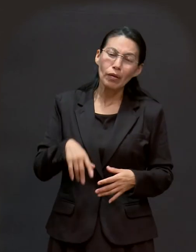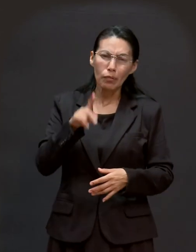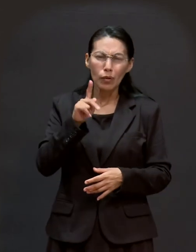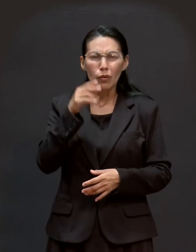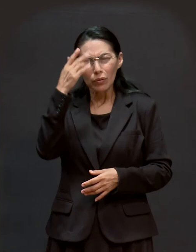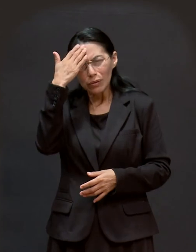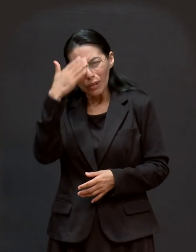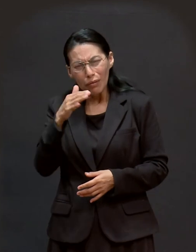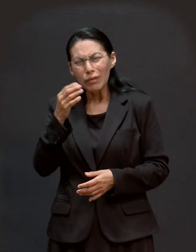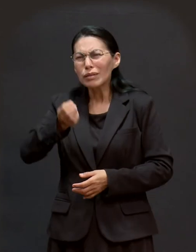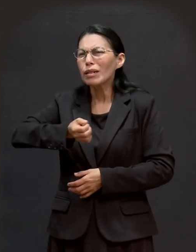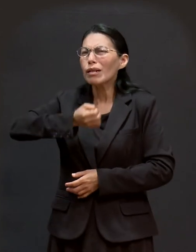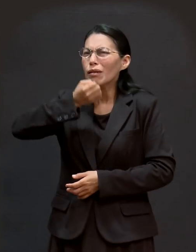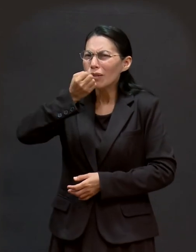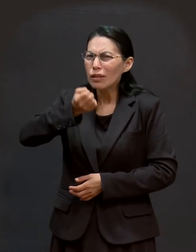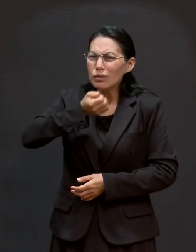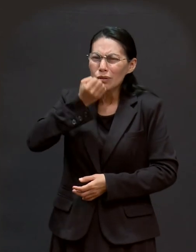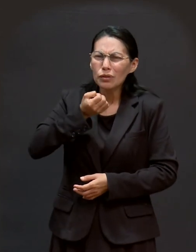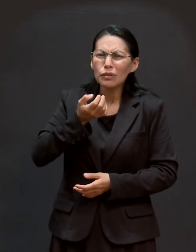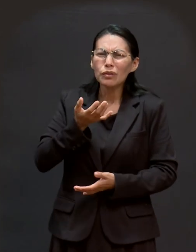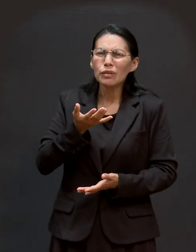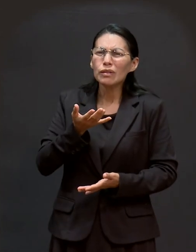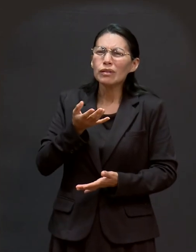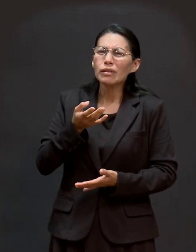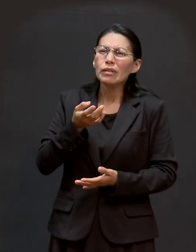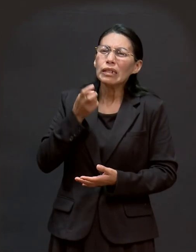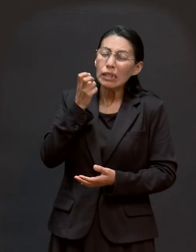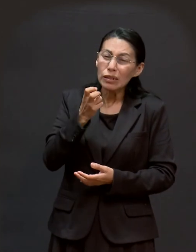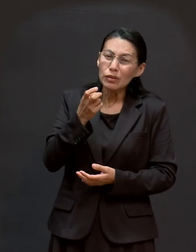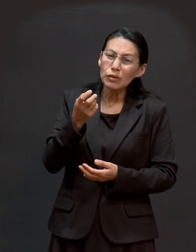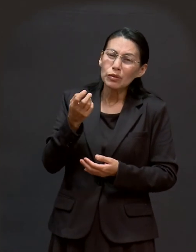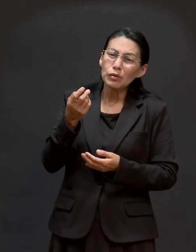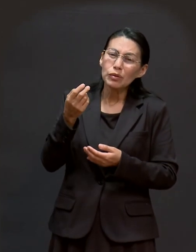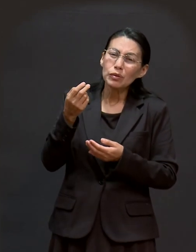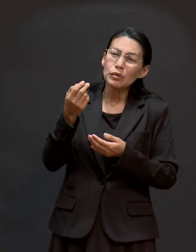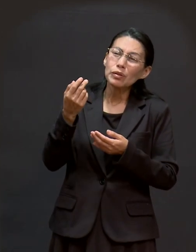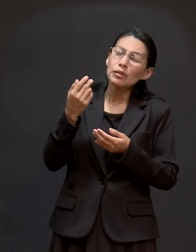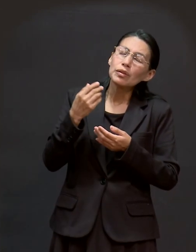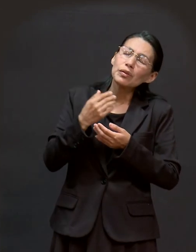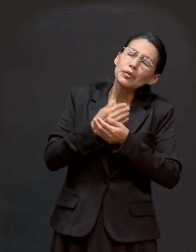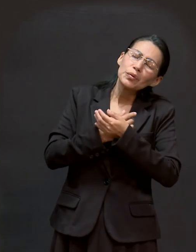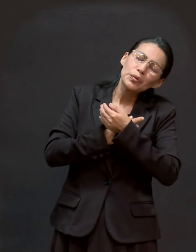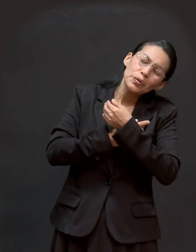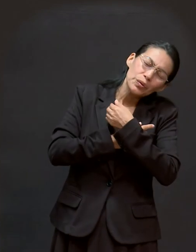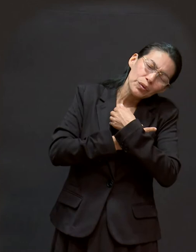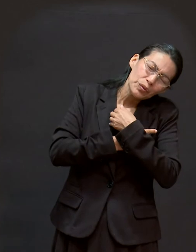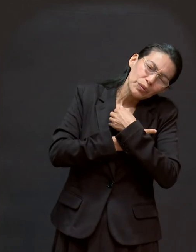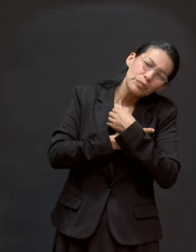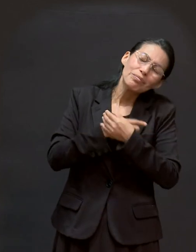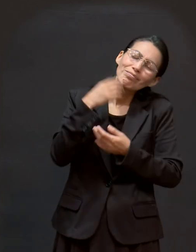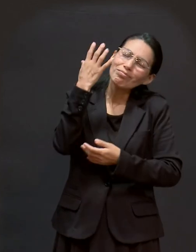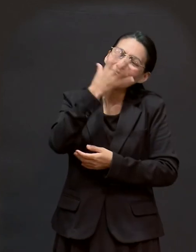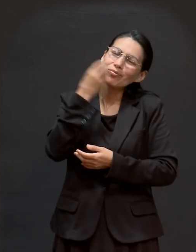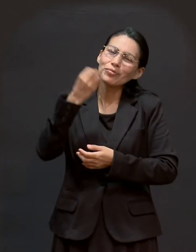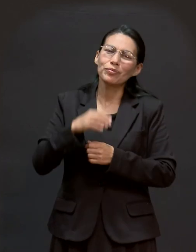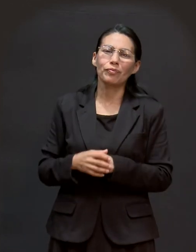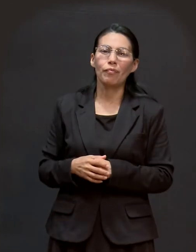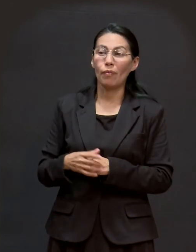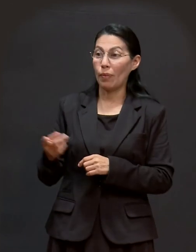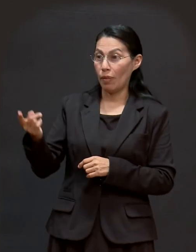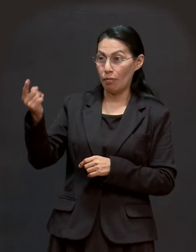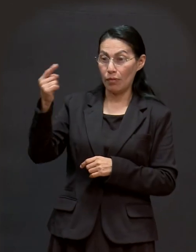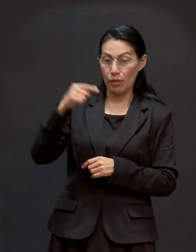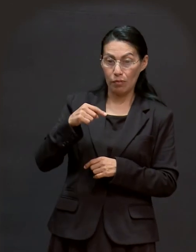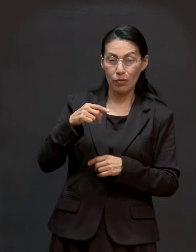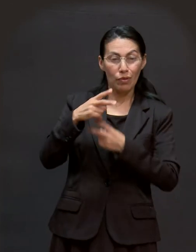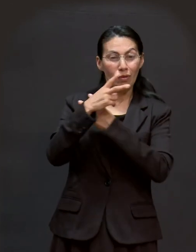puedas sentir y sabes que la oración esteban iván en la oración es esa refugio bonito no nosotros vinimos